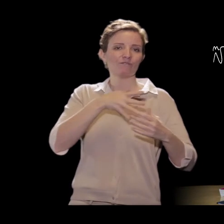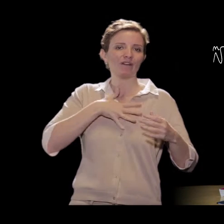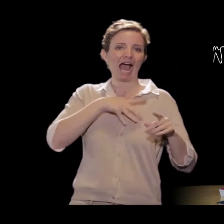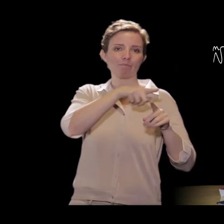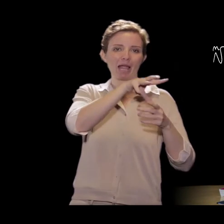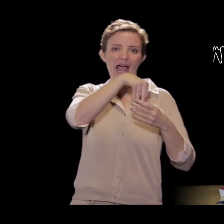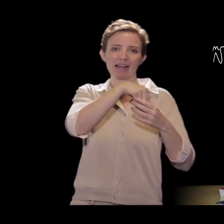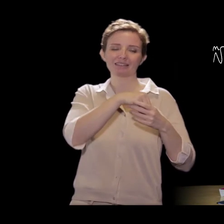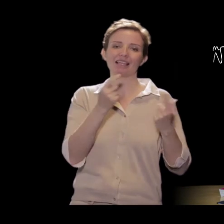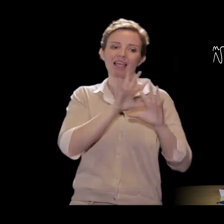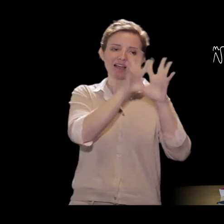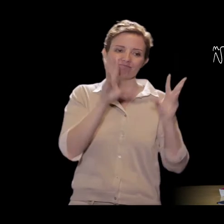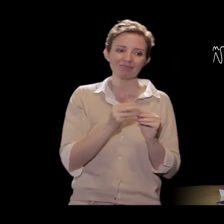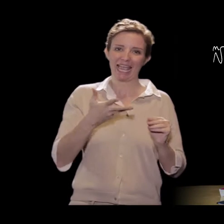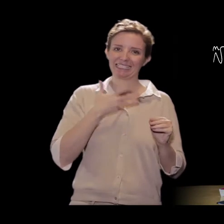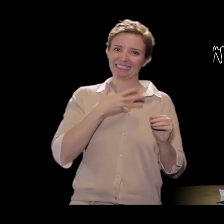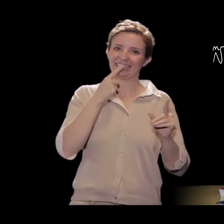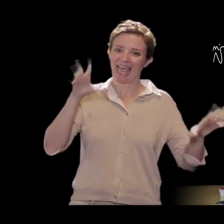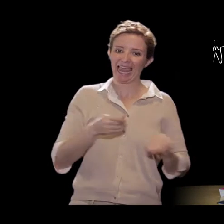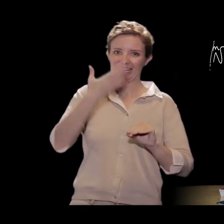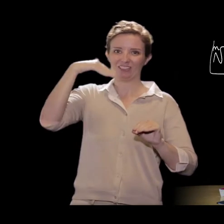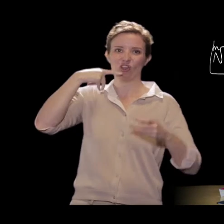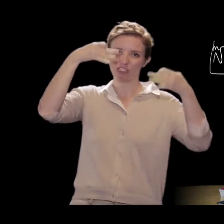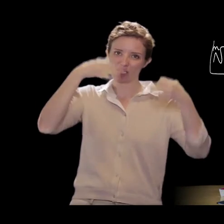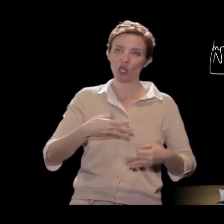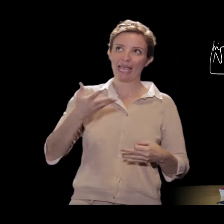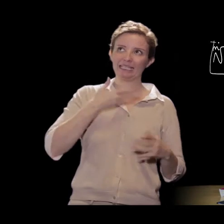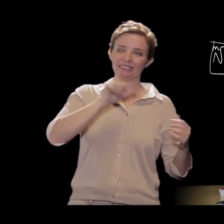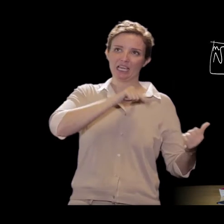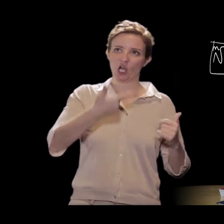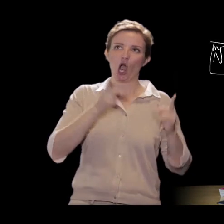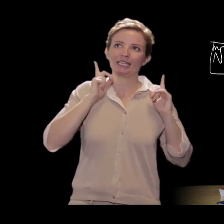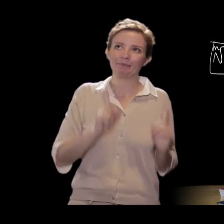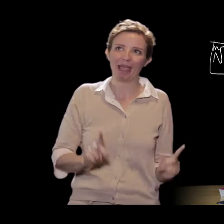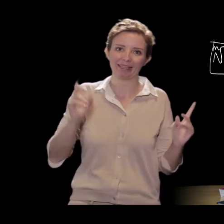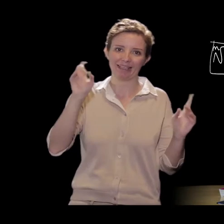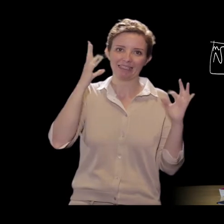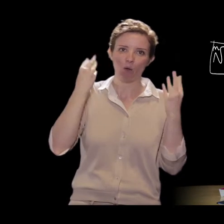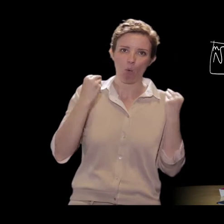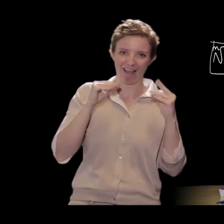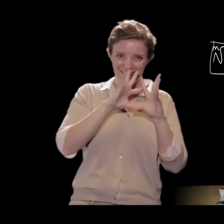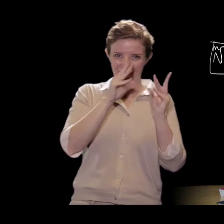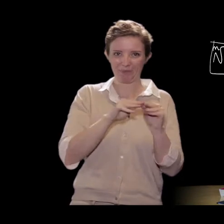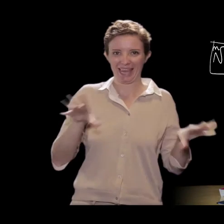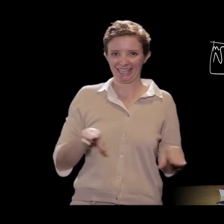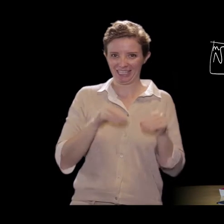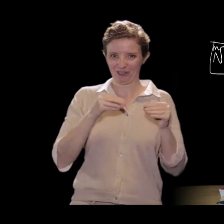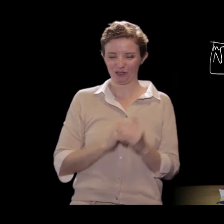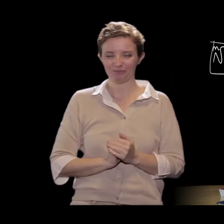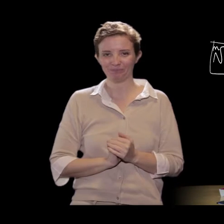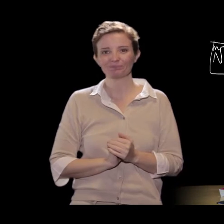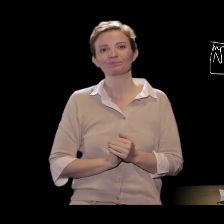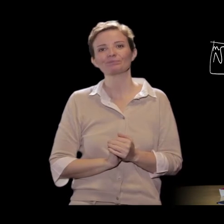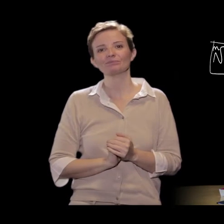preliminarmente individuato che ovviamente fa parte della nostra equazione irrazionale di partenza è